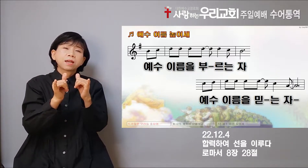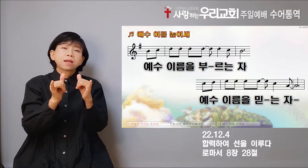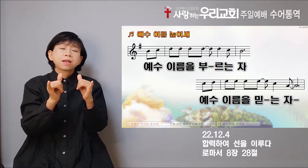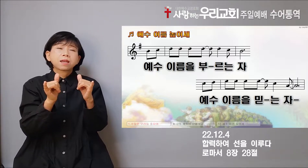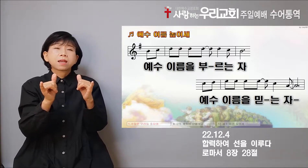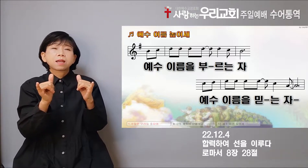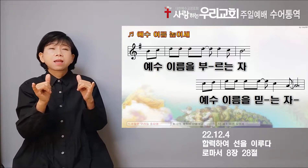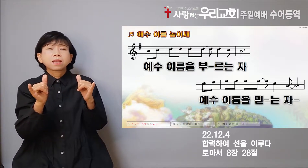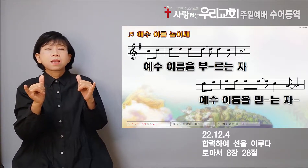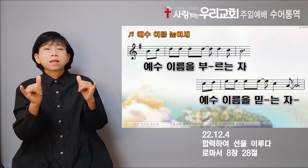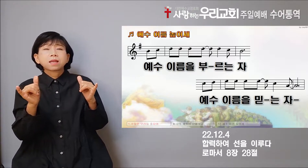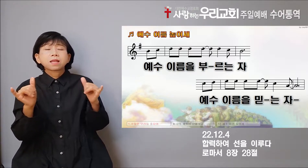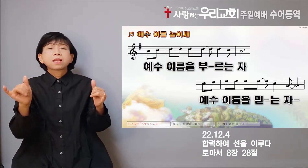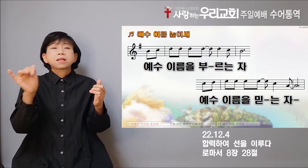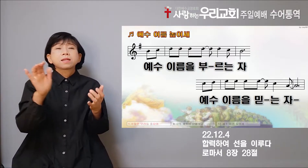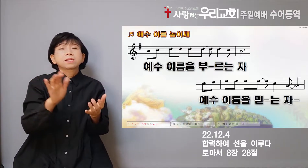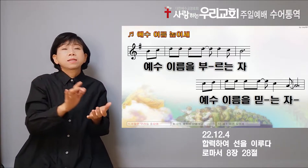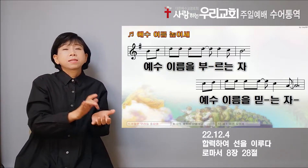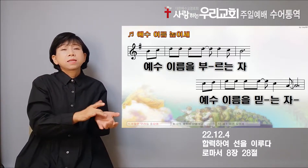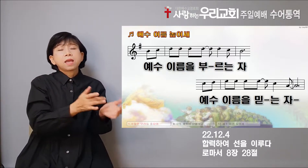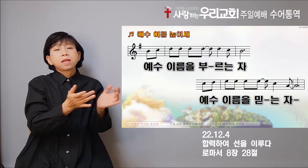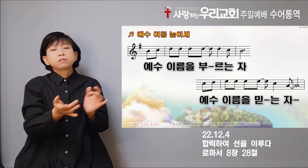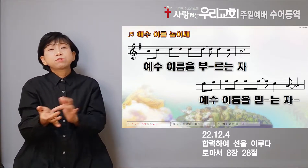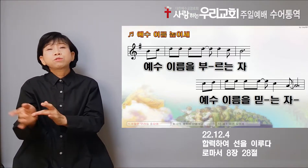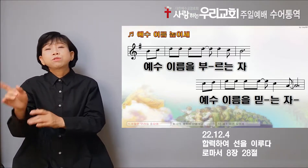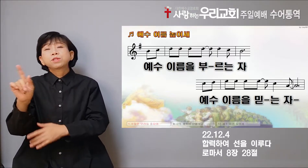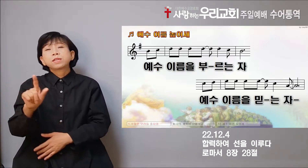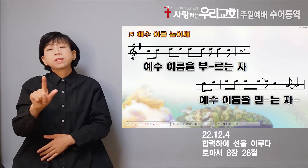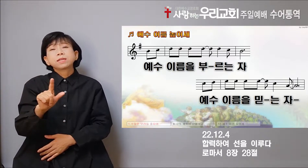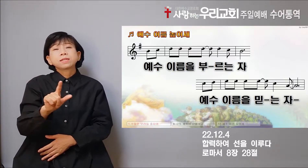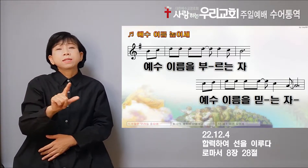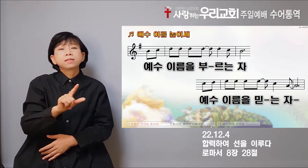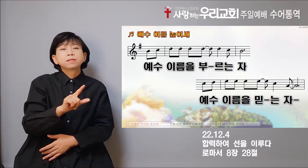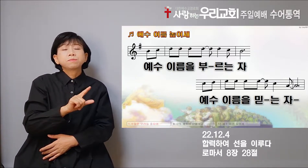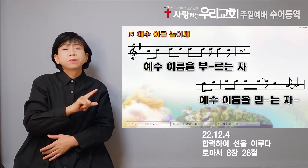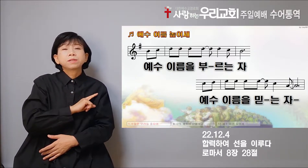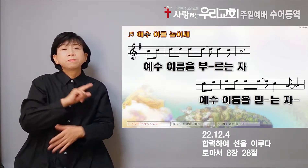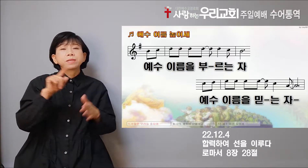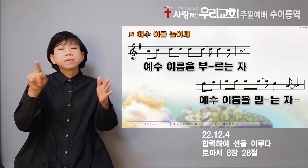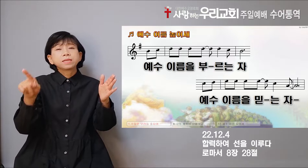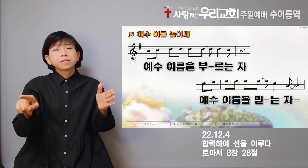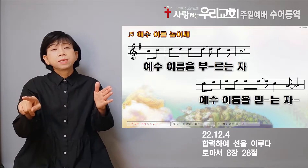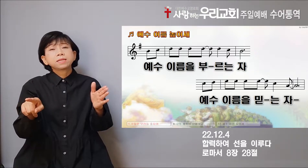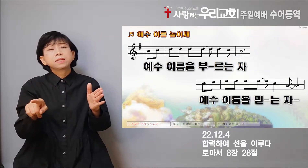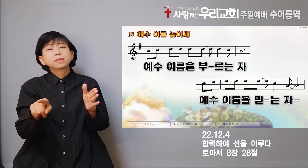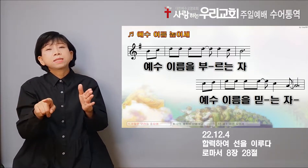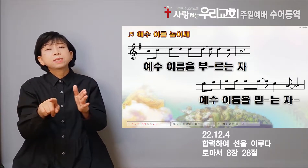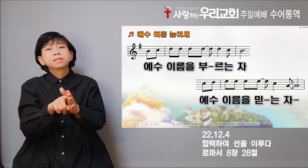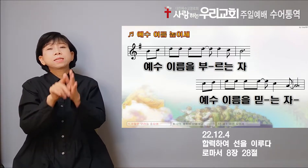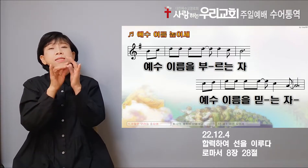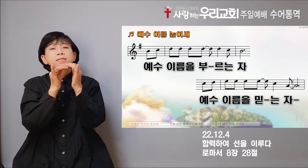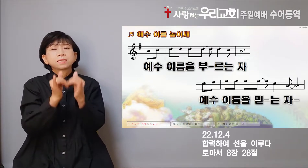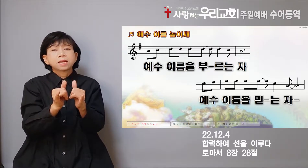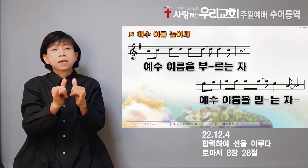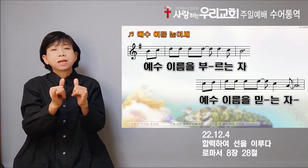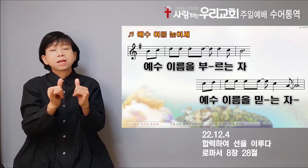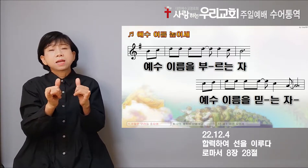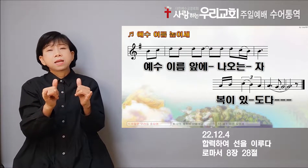부르는 자 예수 이름을